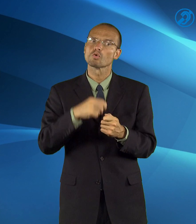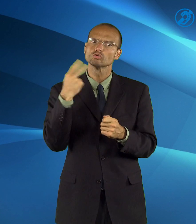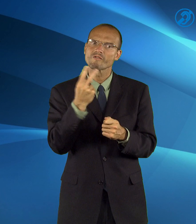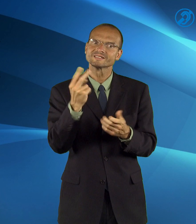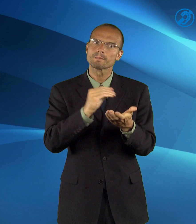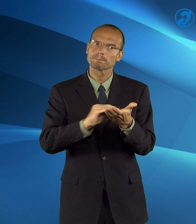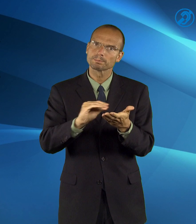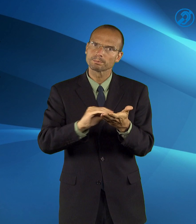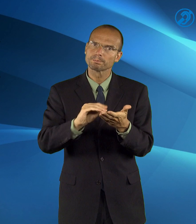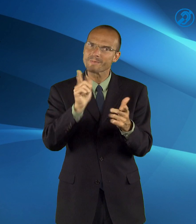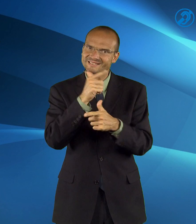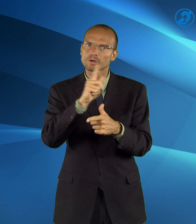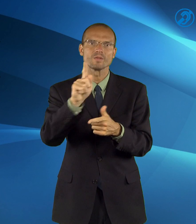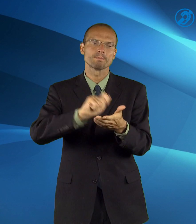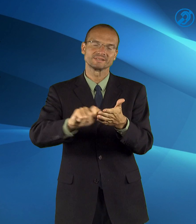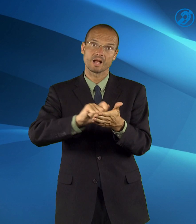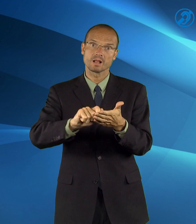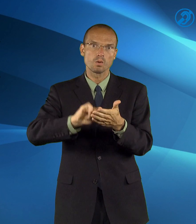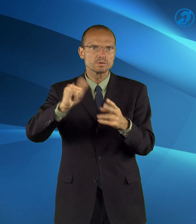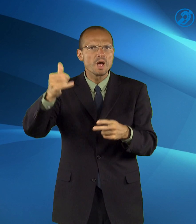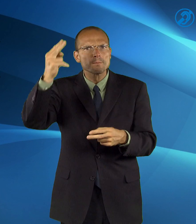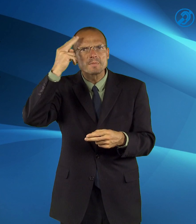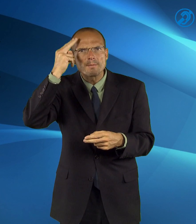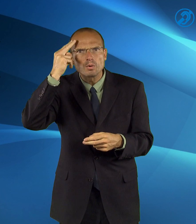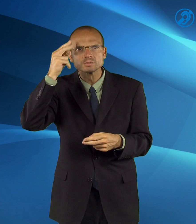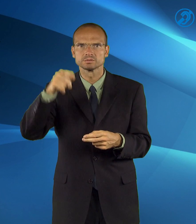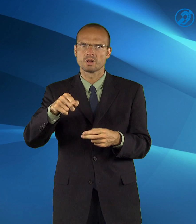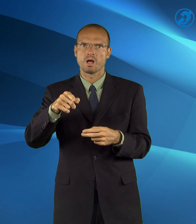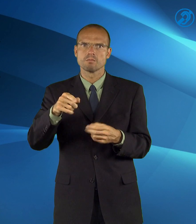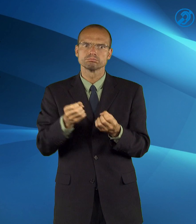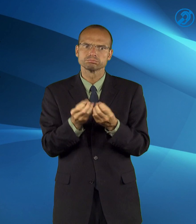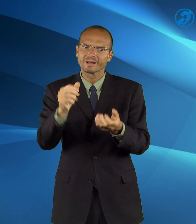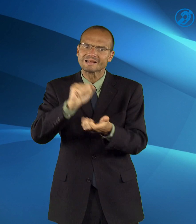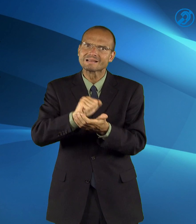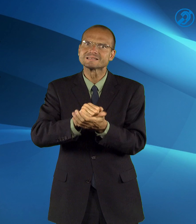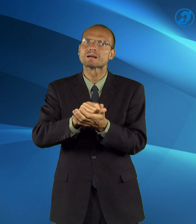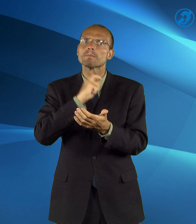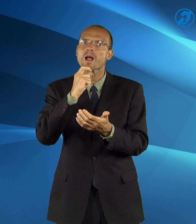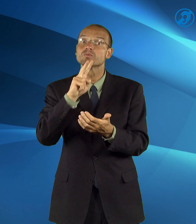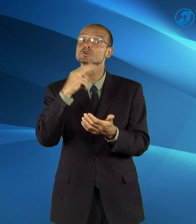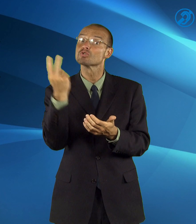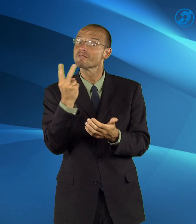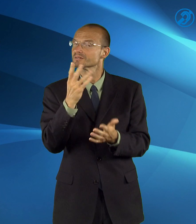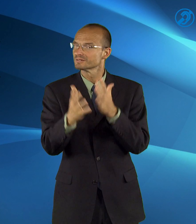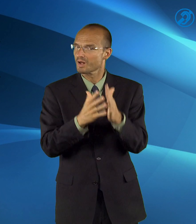Društvo slovenskih pesnikov in pisateljev prepoznava izdajanje pravljic v slovenski znakovni jezik.